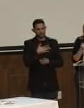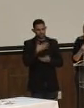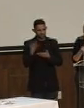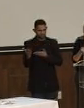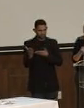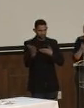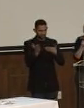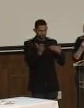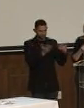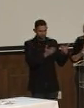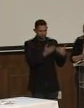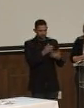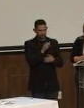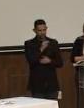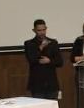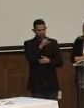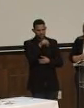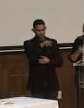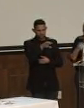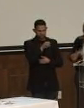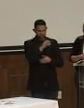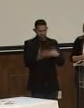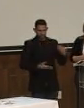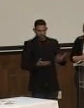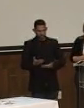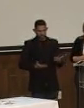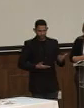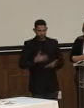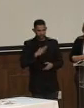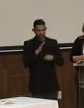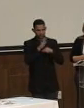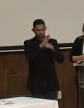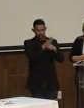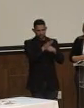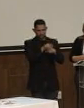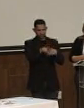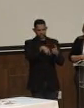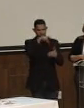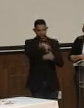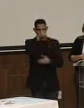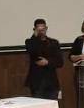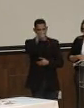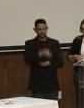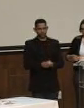chamar a Alessandra, por favor, servidora, para me ajudar aqui com o sorteio.